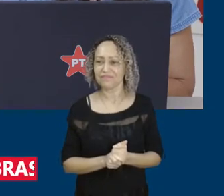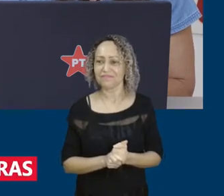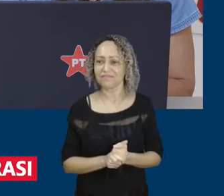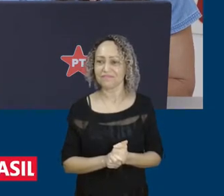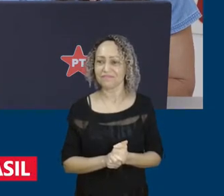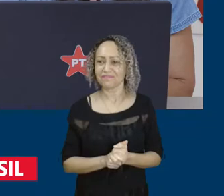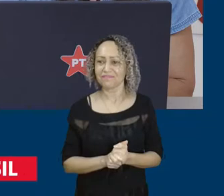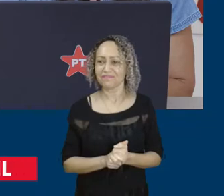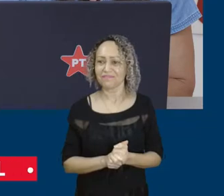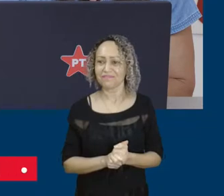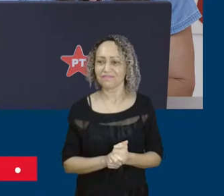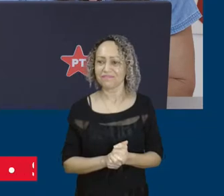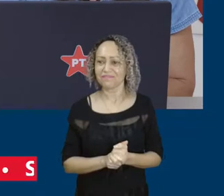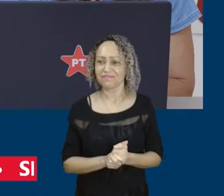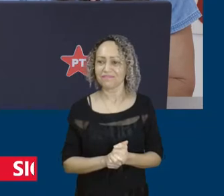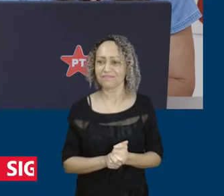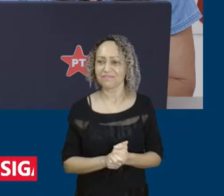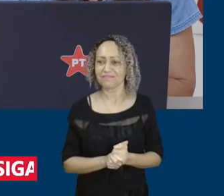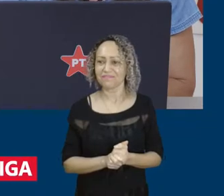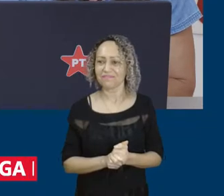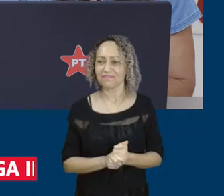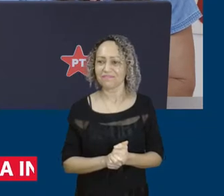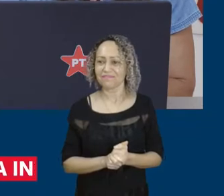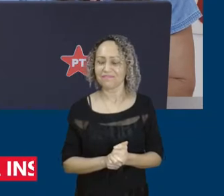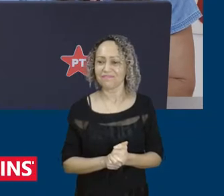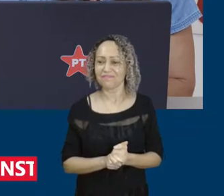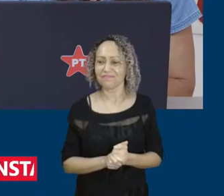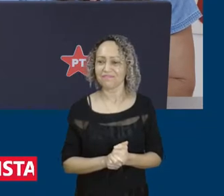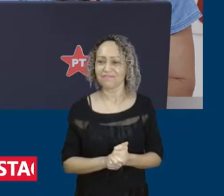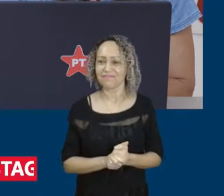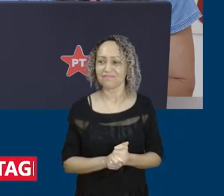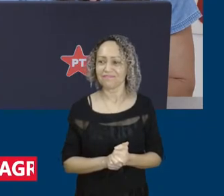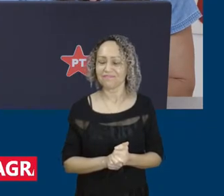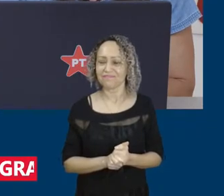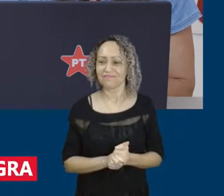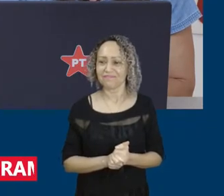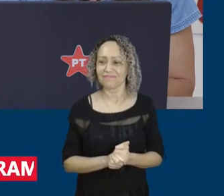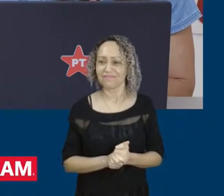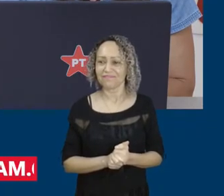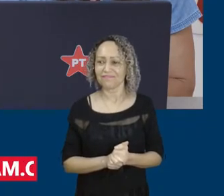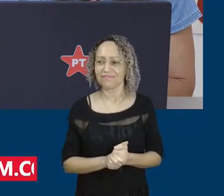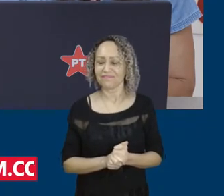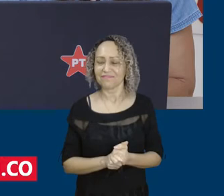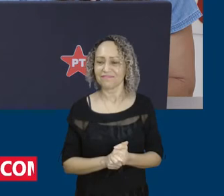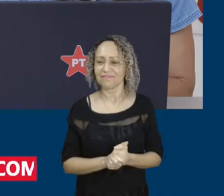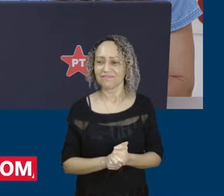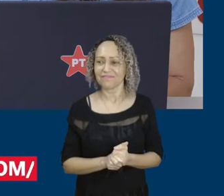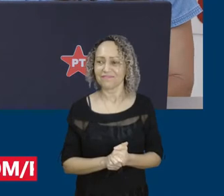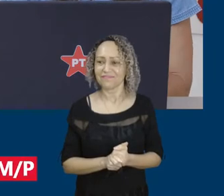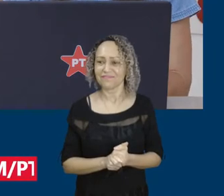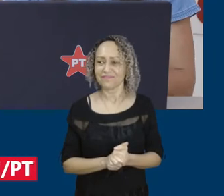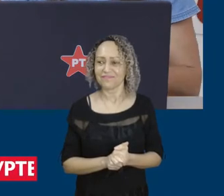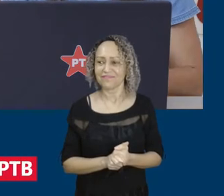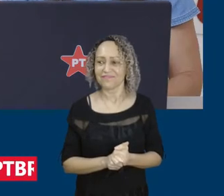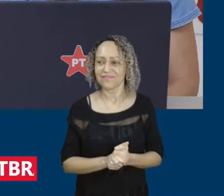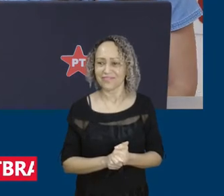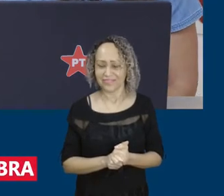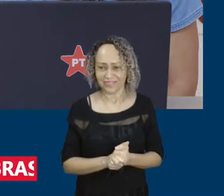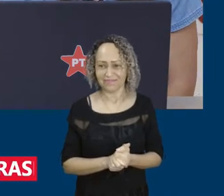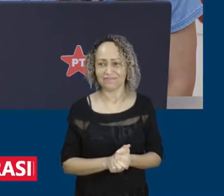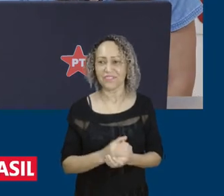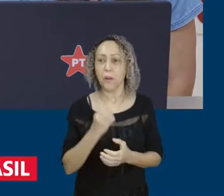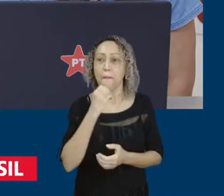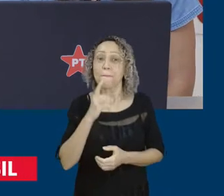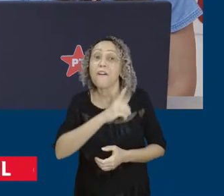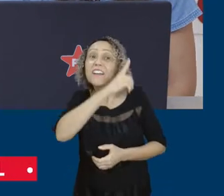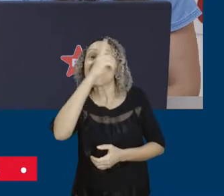por meio da língua de sinais. Um abraço a todos e tenha um bom dia. E a esperança vai voltar à realidade novamente. Vai sim. Bom dia,